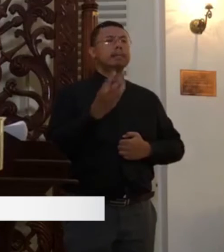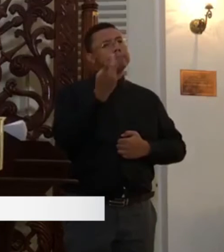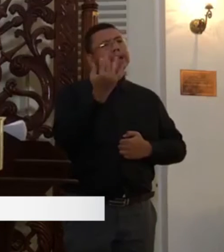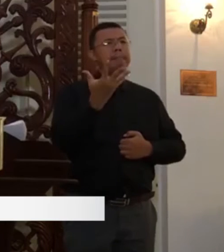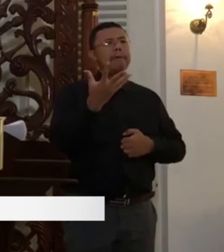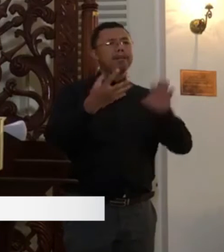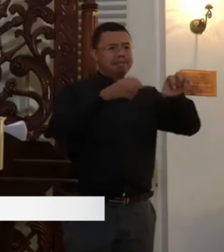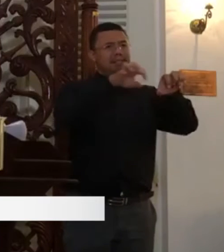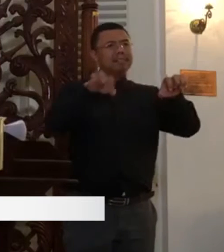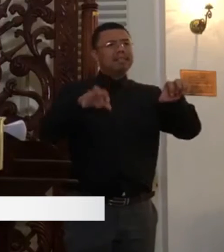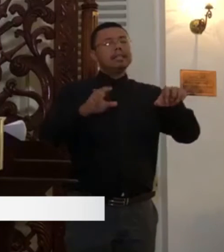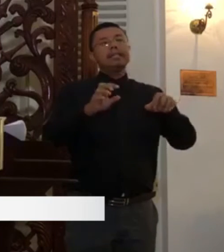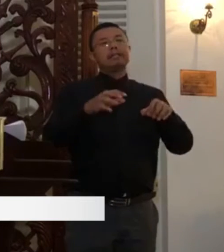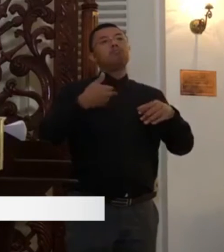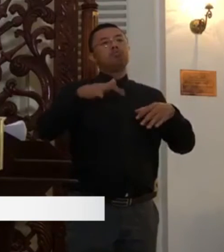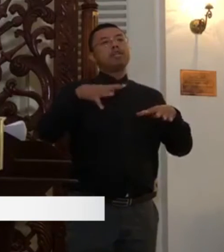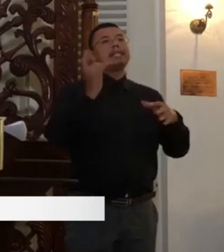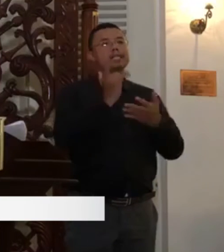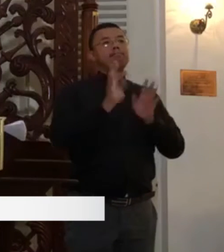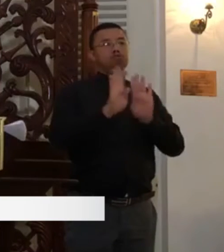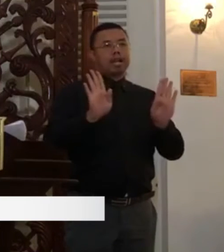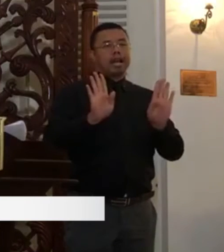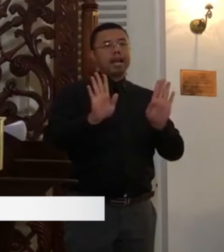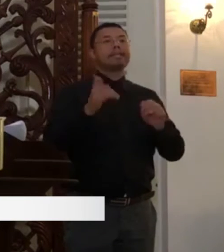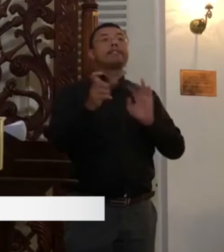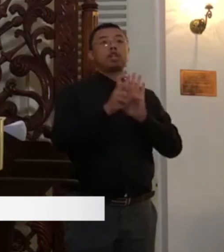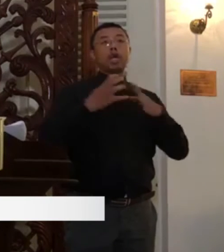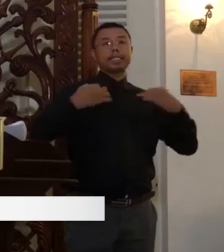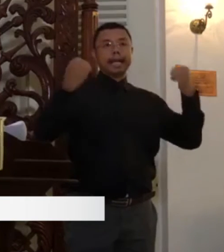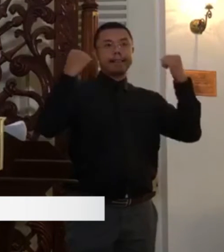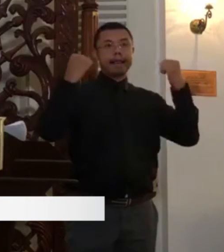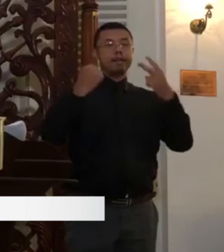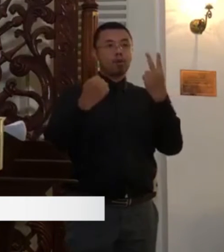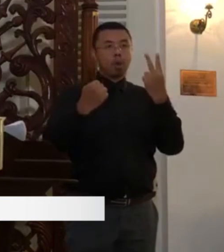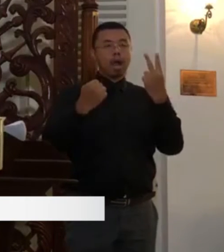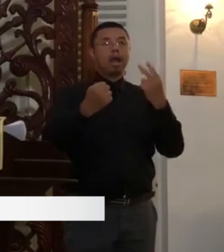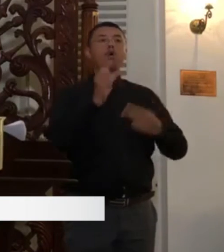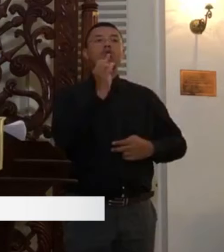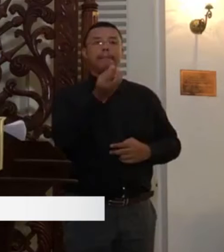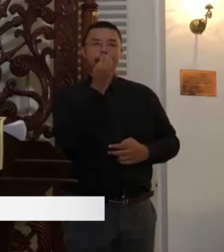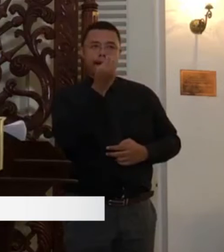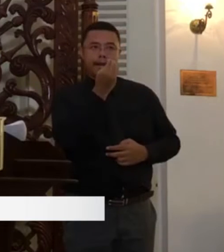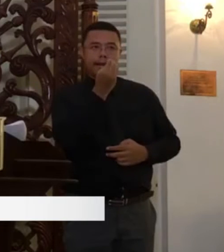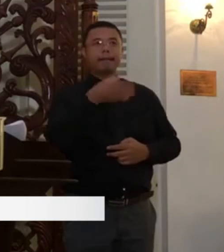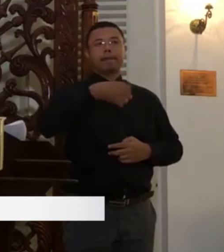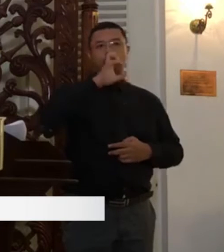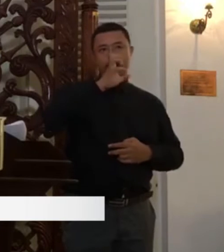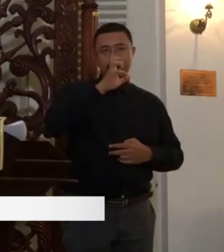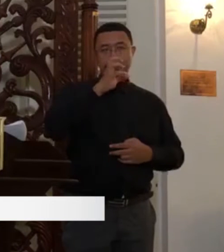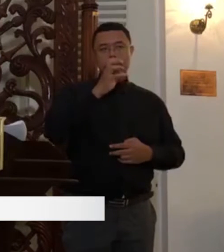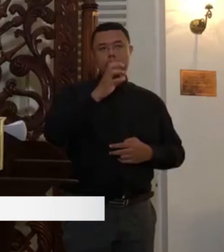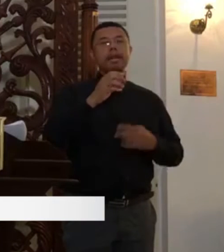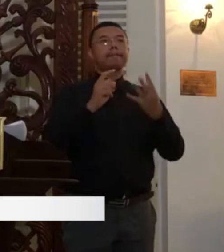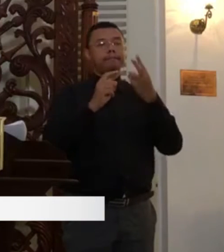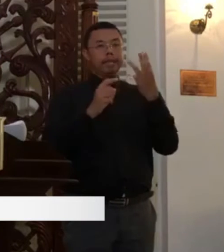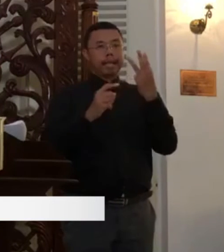beberapa sektor yang dikecualikan. Satu, kesehatan. Dua, bahan pangan, makanan dan minuman.